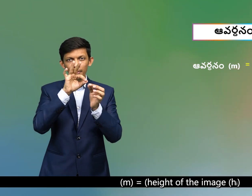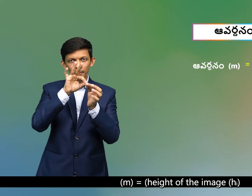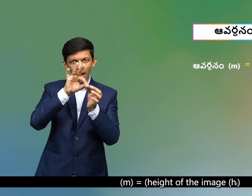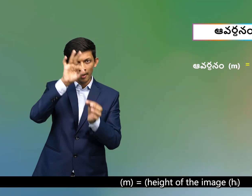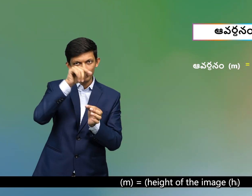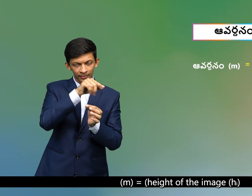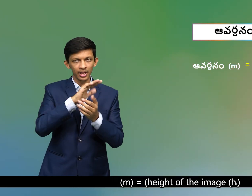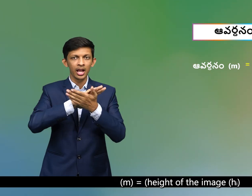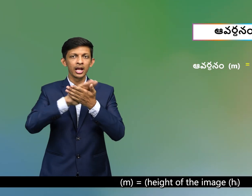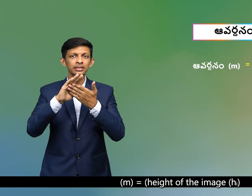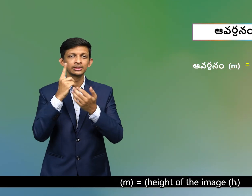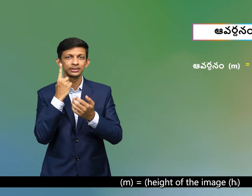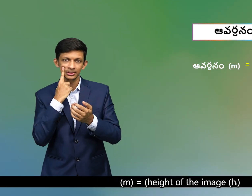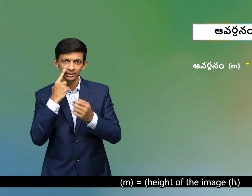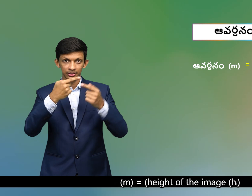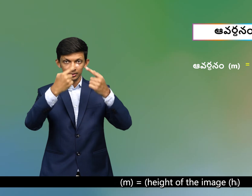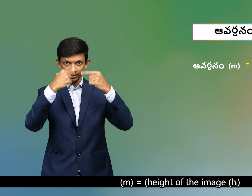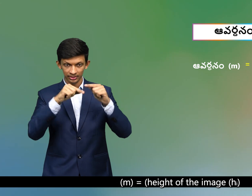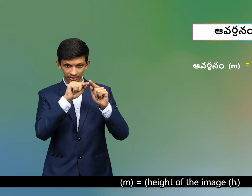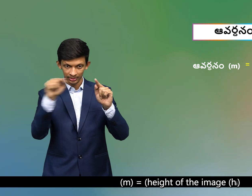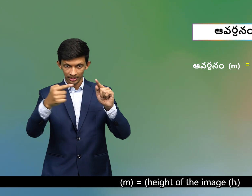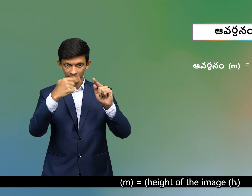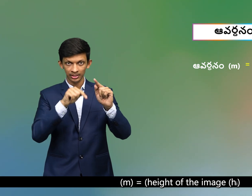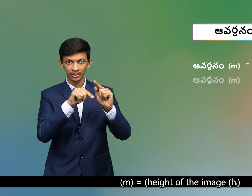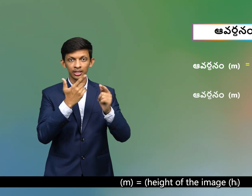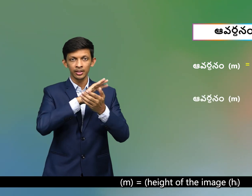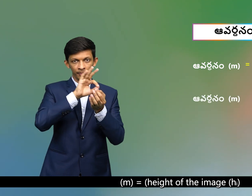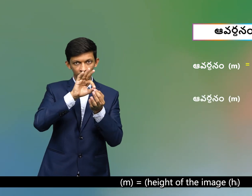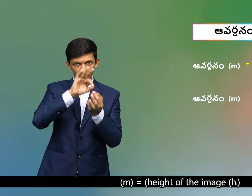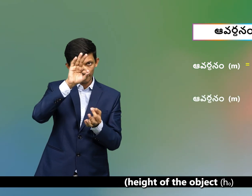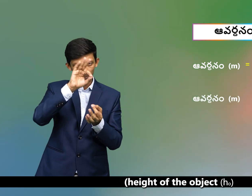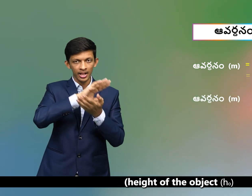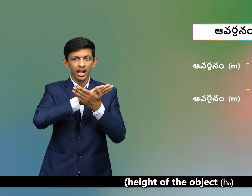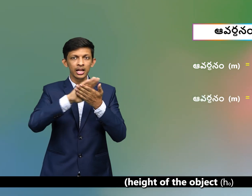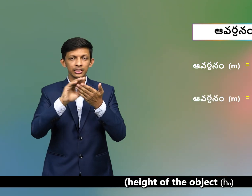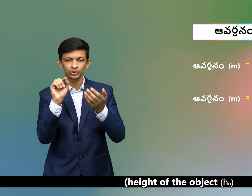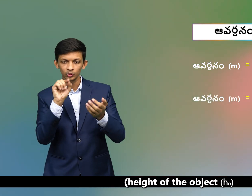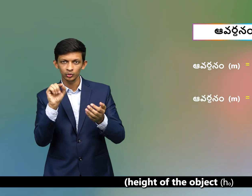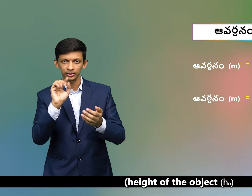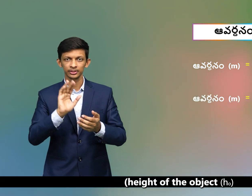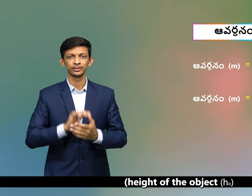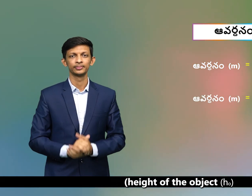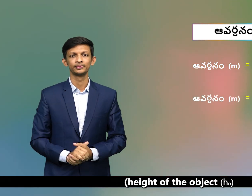ఆవర్ధనం M = height of the image HI by height of the object HO.